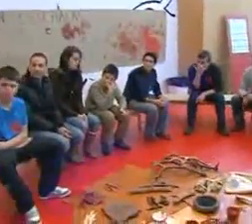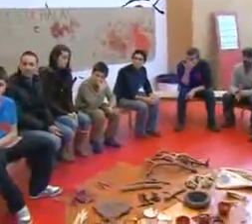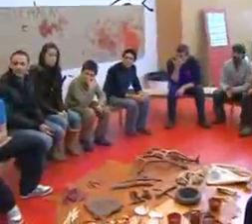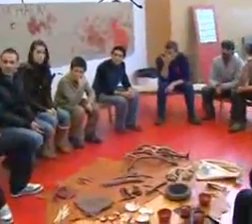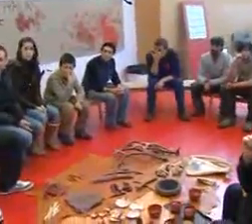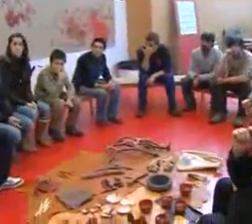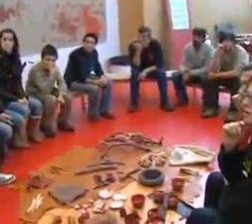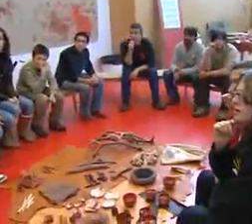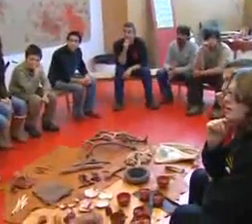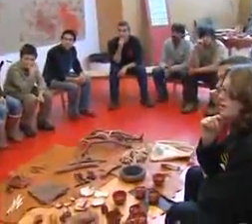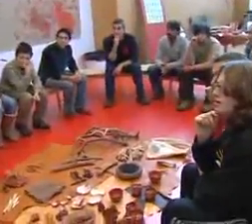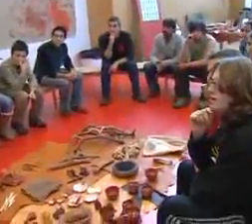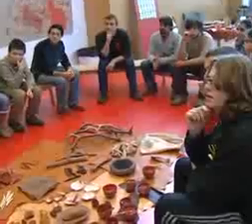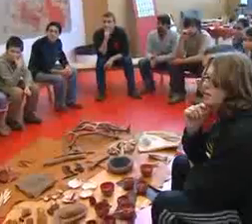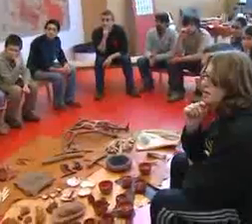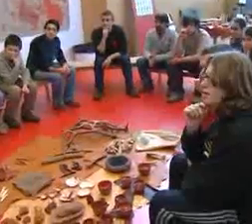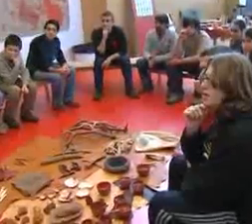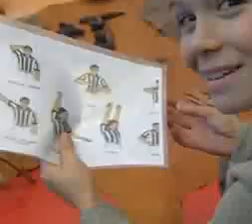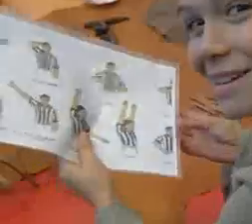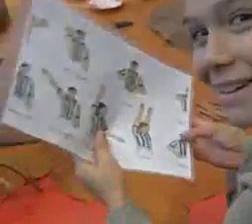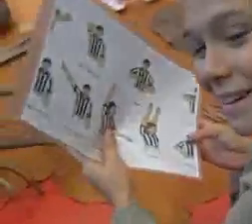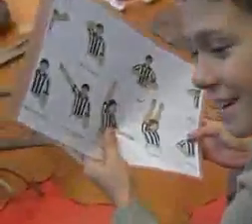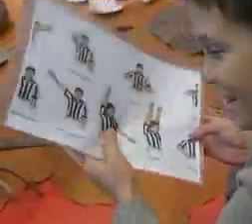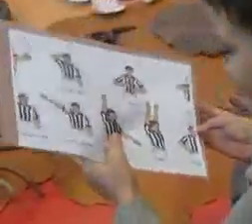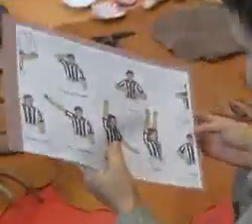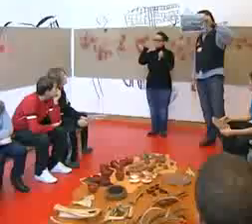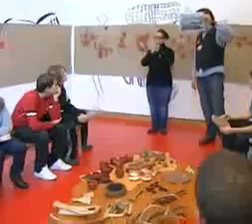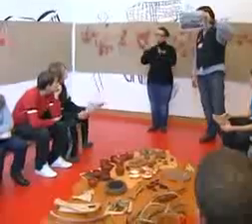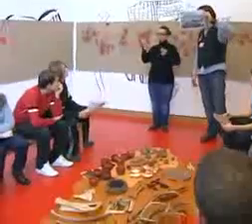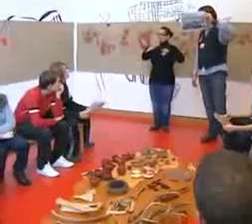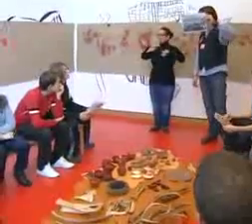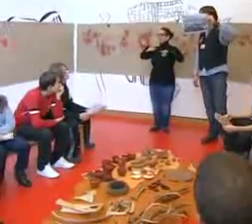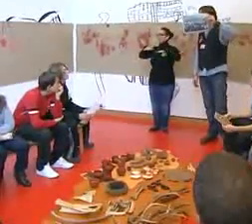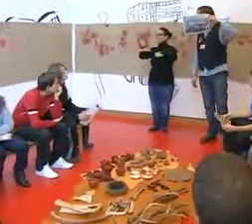su horario, abriendo hoy lunes y los días festivos desde las 9:30 hasta las 5 de la tarde.